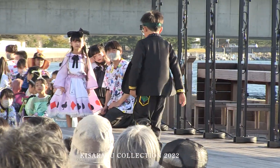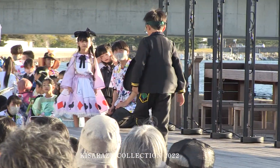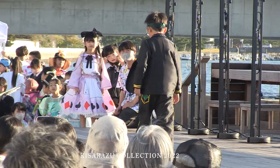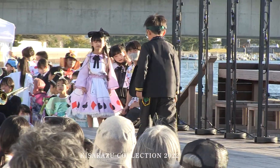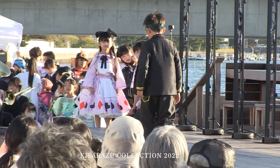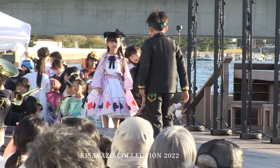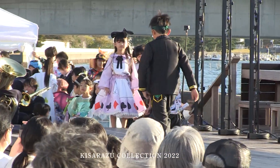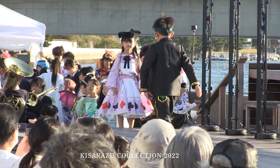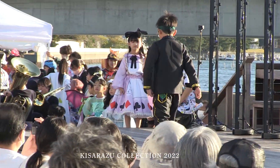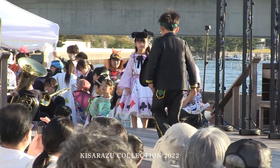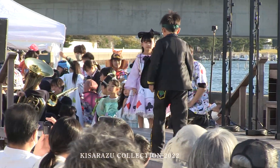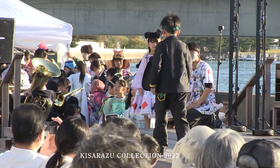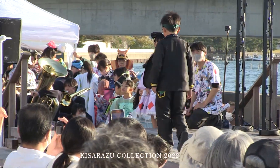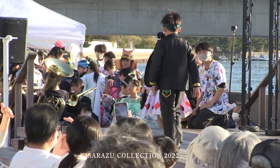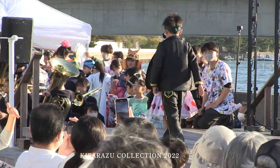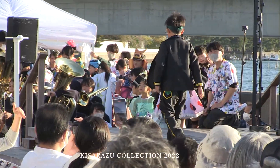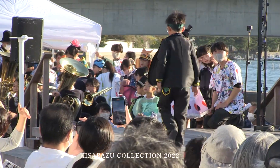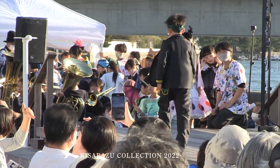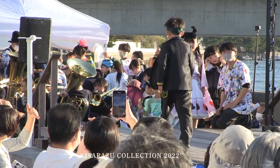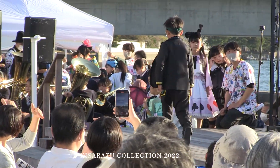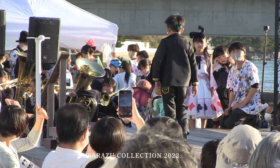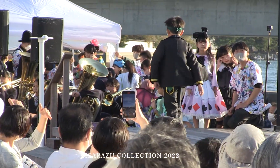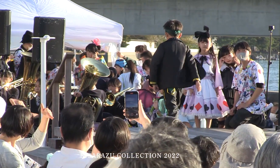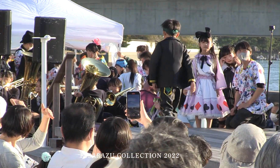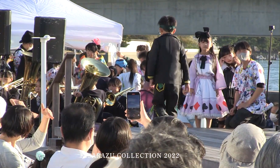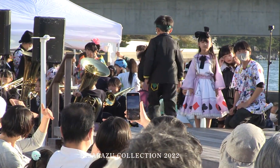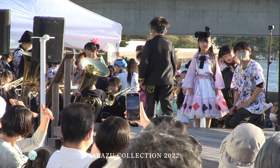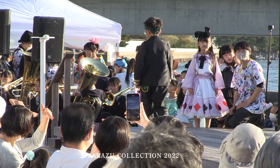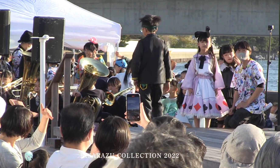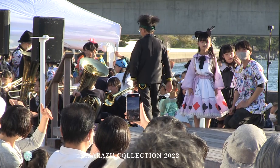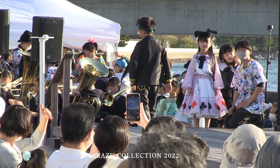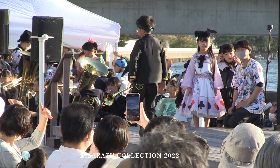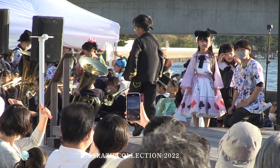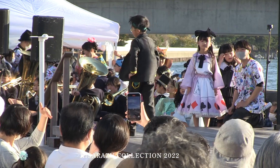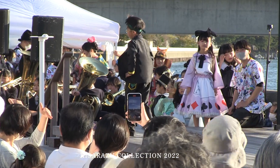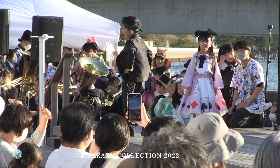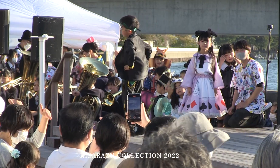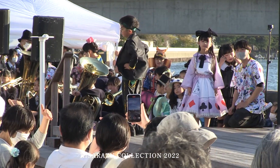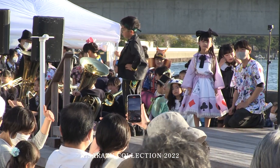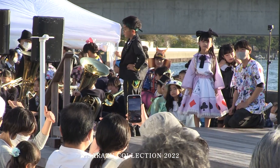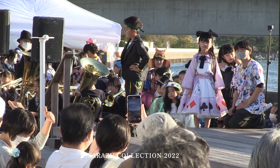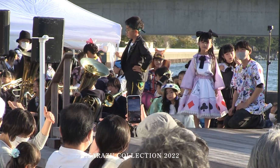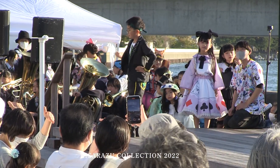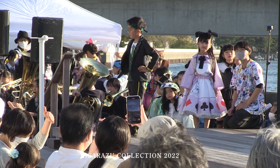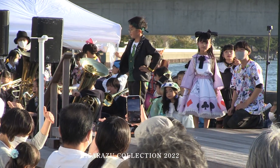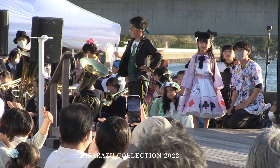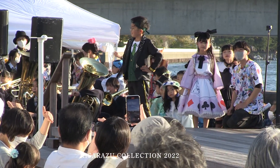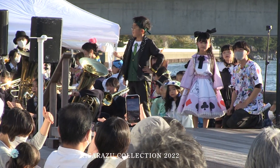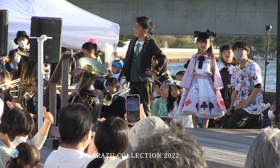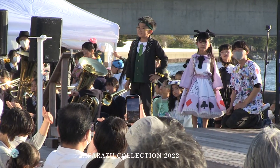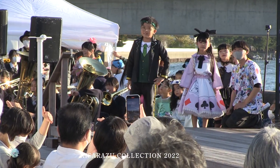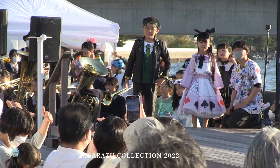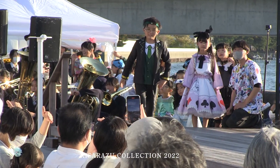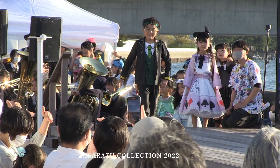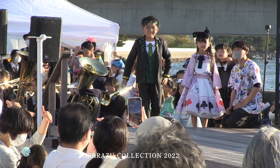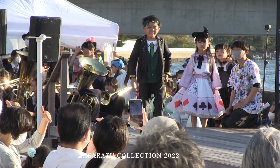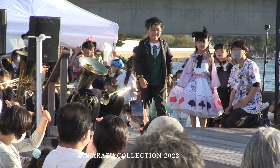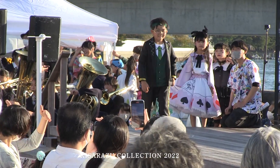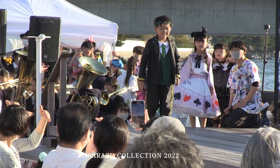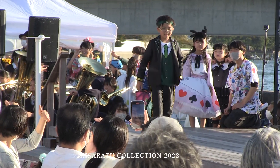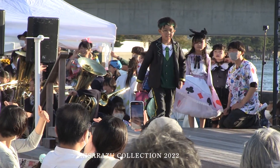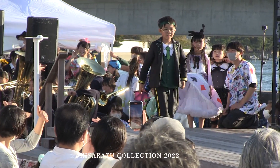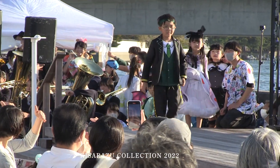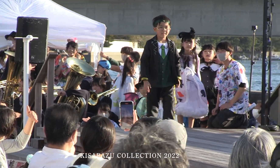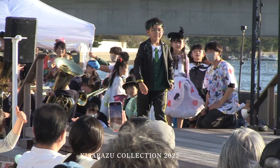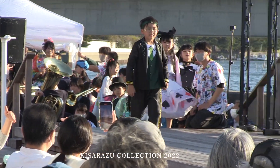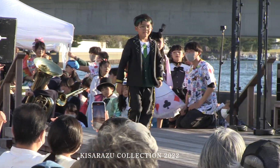張ってきましたと聞かせてくれたはるくん。ゼルダの冒険や宝石が好きということで、